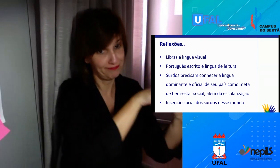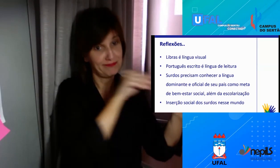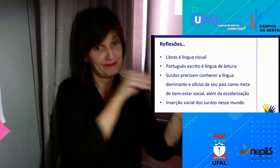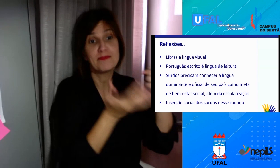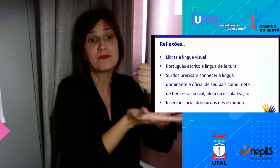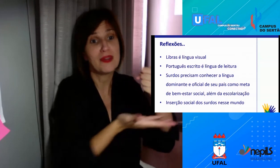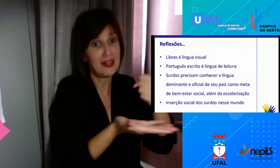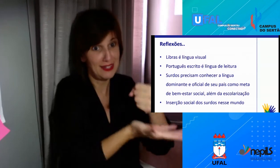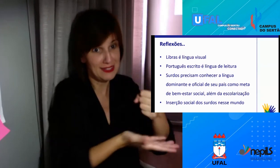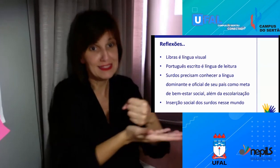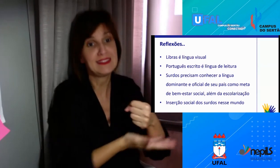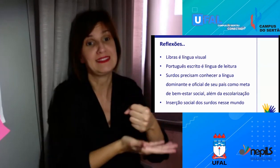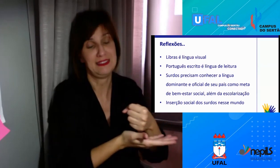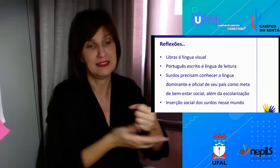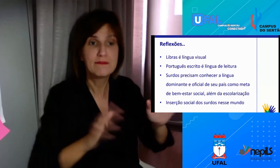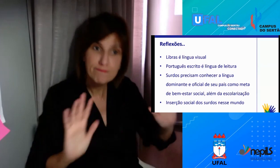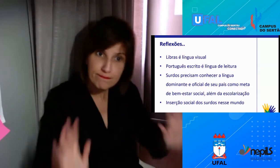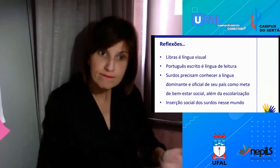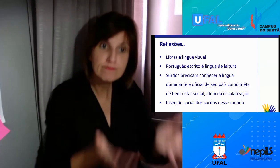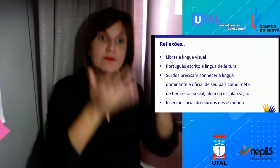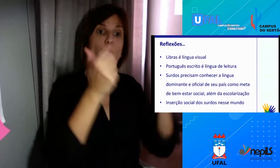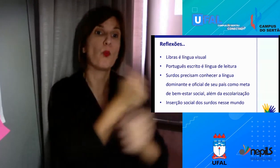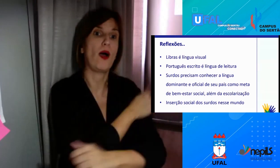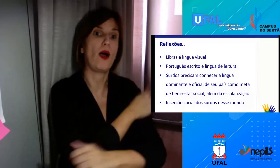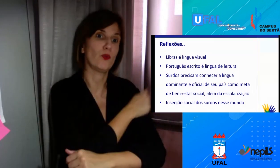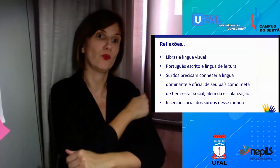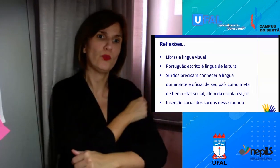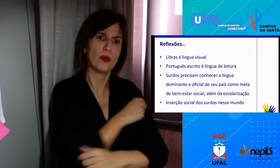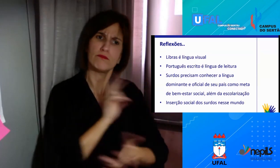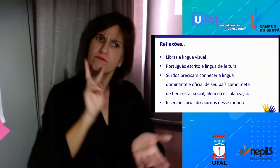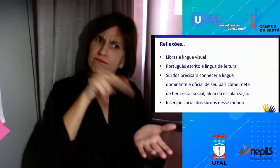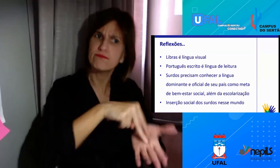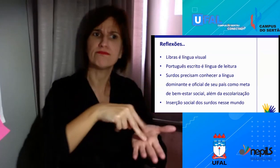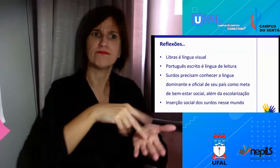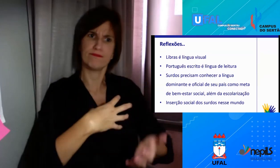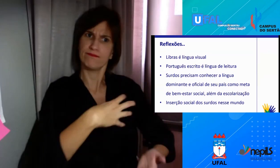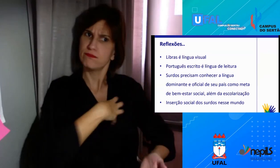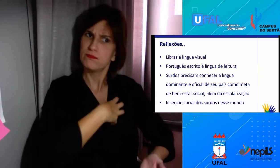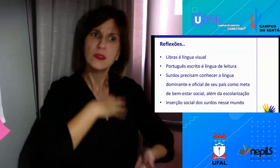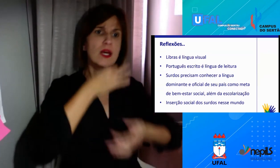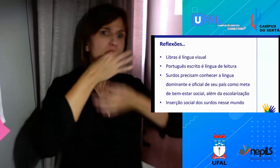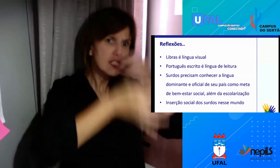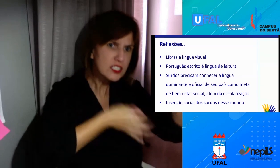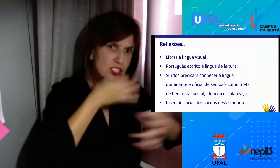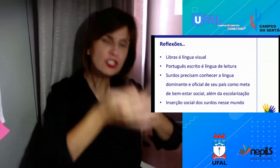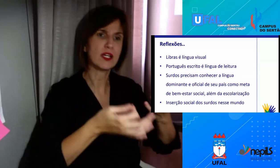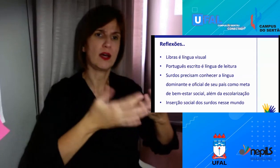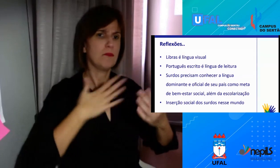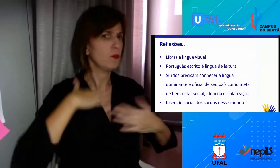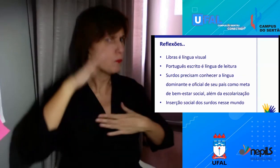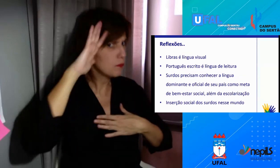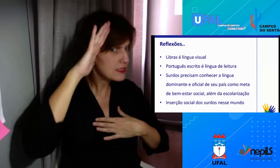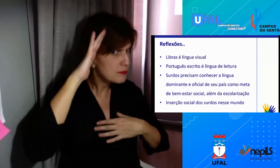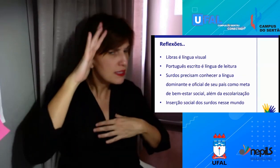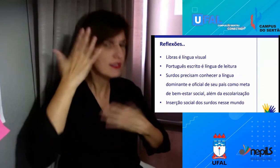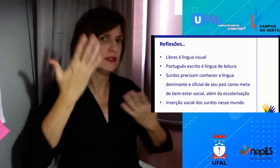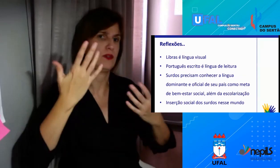saber e entender as diferenças entre cada sujeito. Então, isso é muito importante que seja estimulado